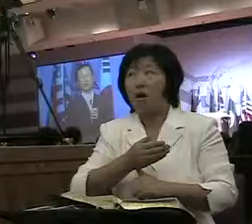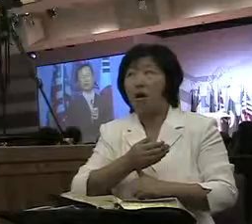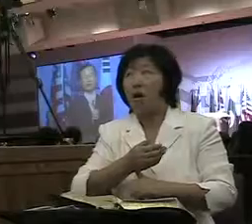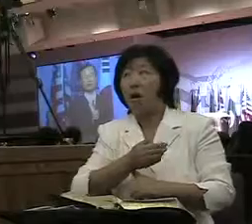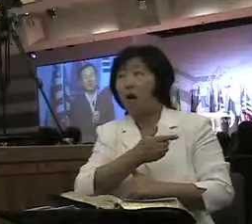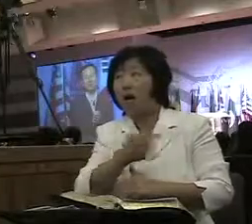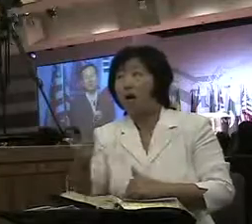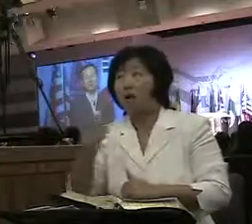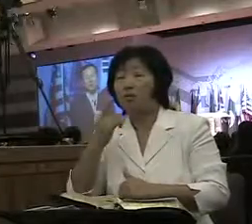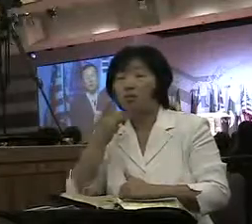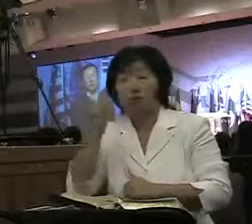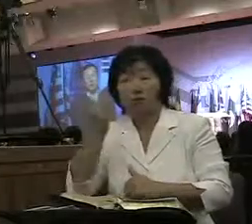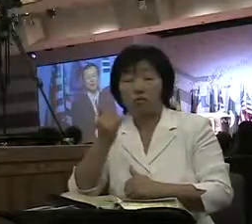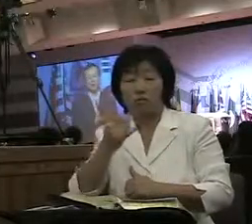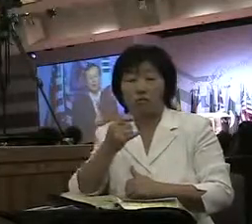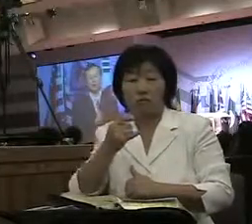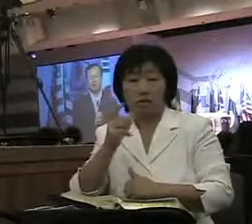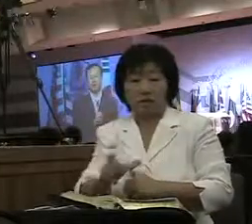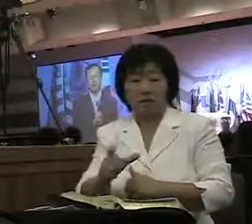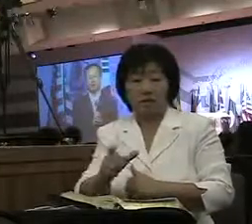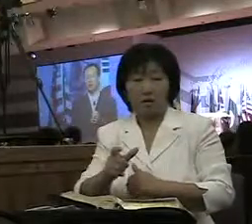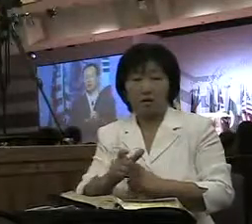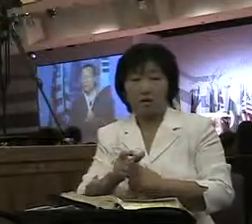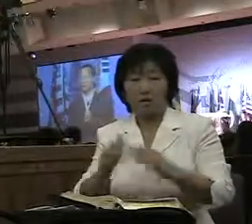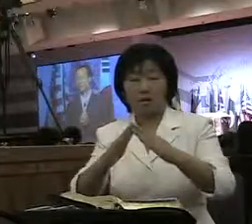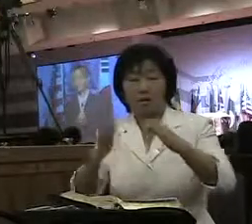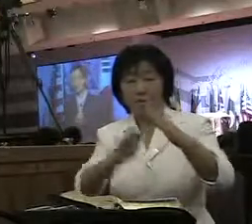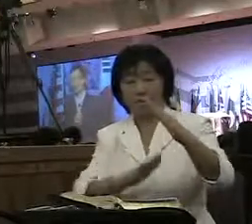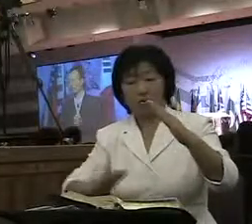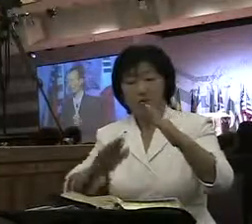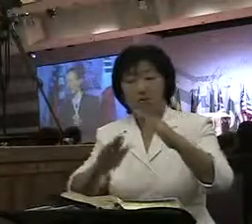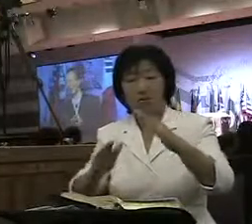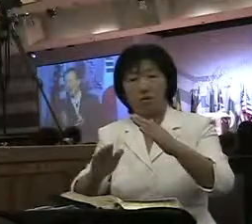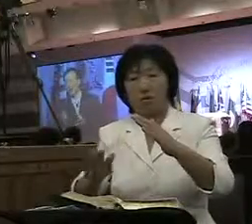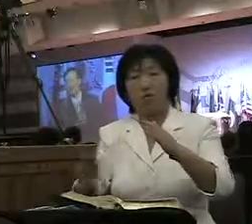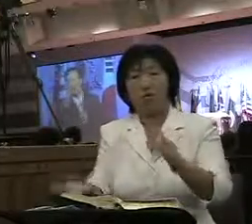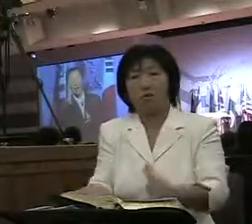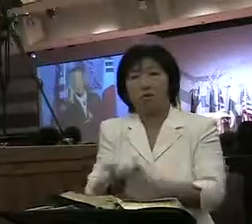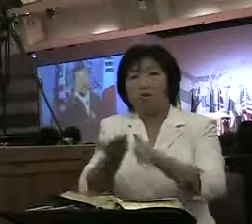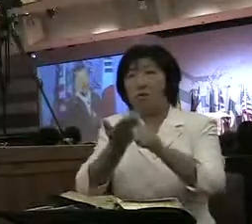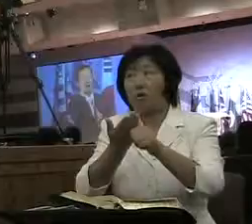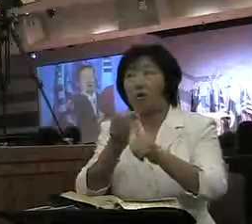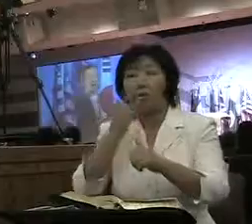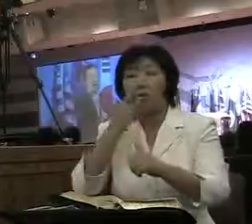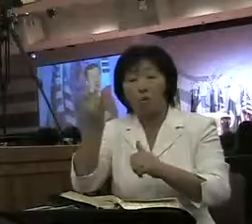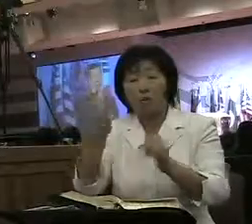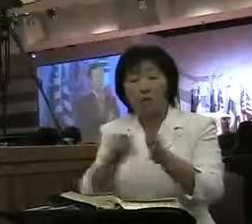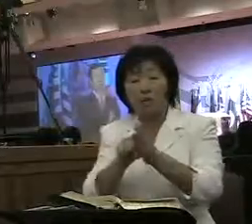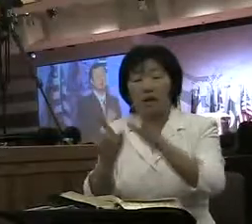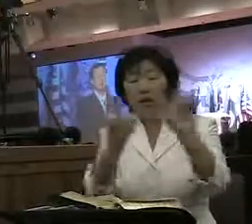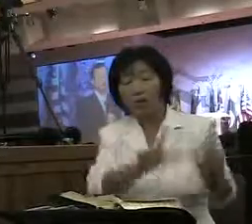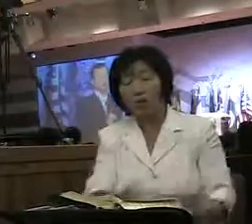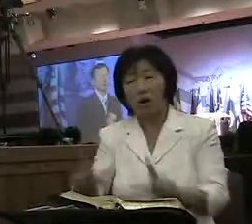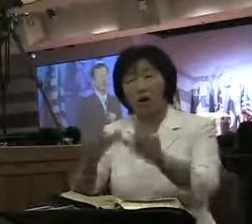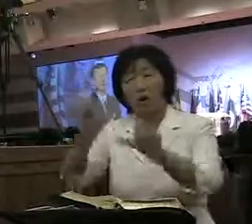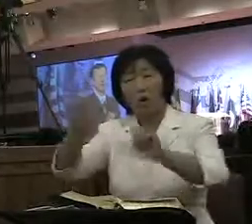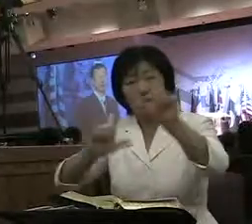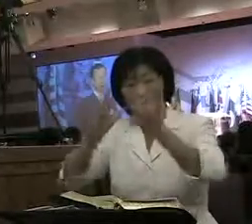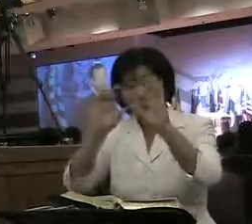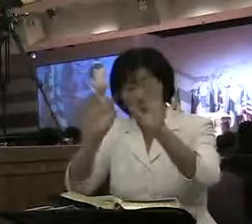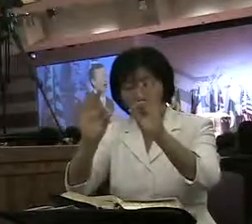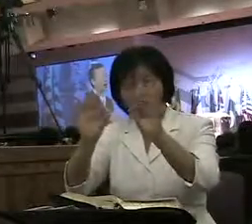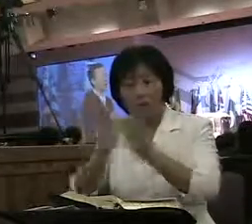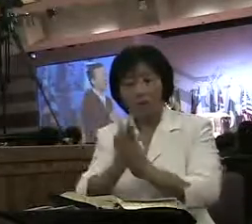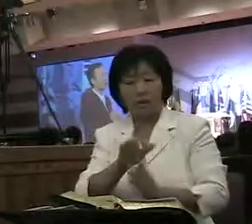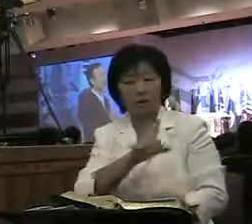밑에 자라면서 그는 가진 것은 없었지만 부모님의 그 신앙생활의 그 모습을 보며